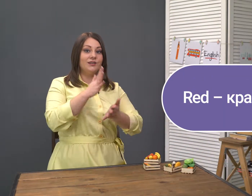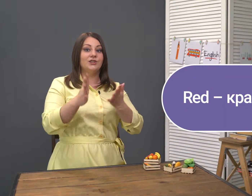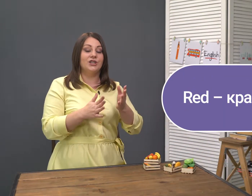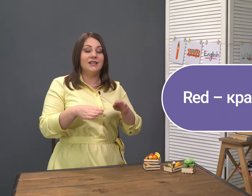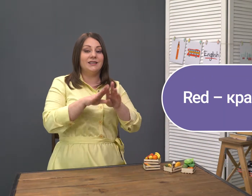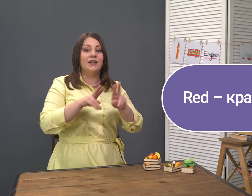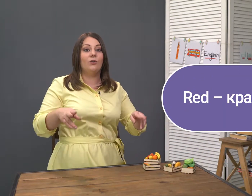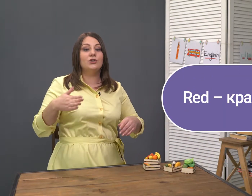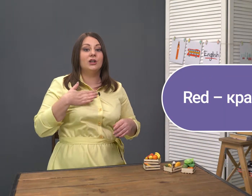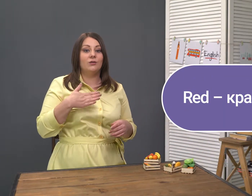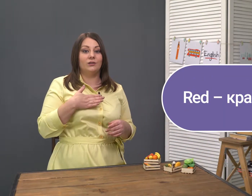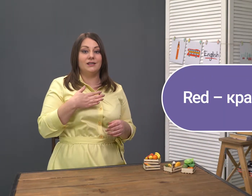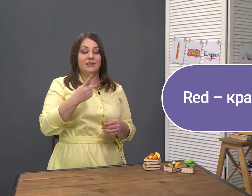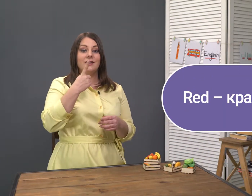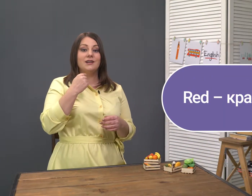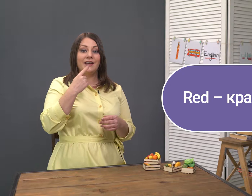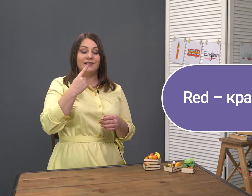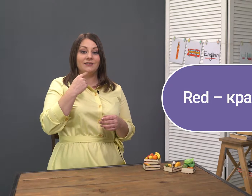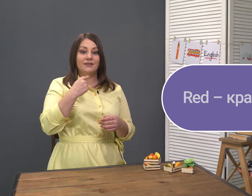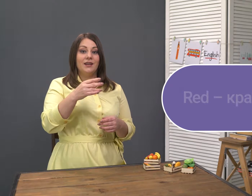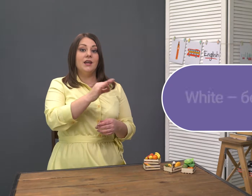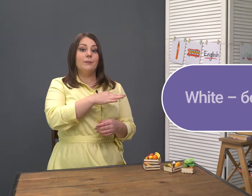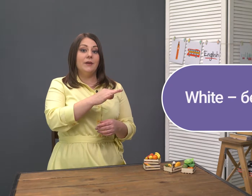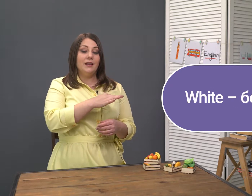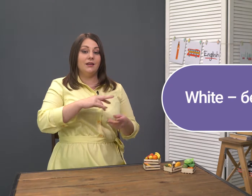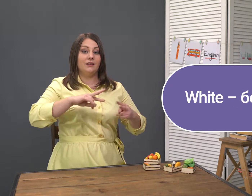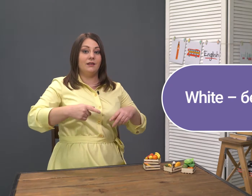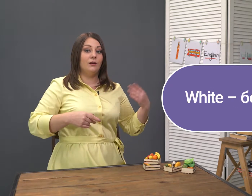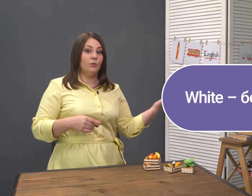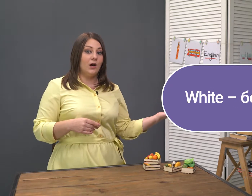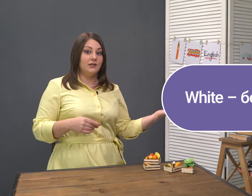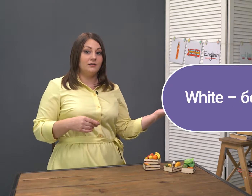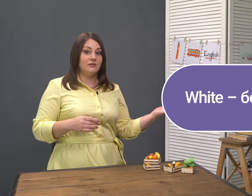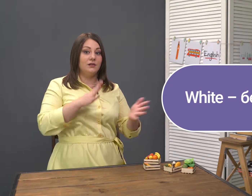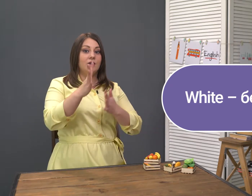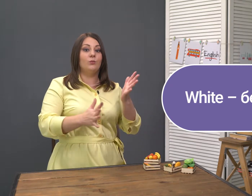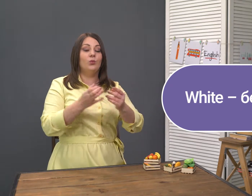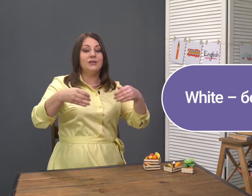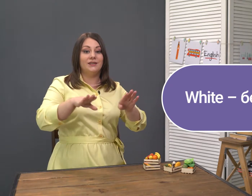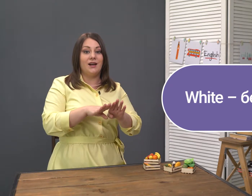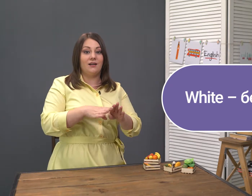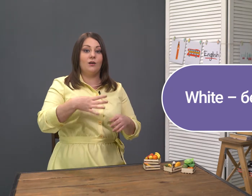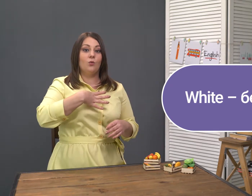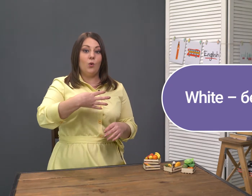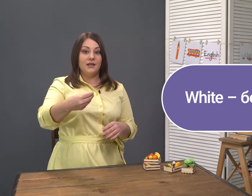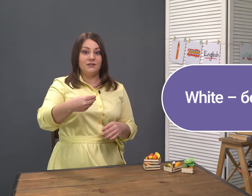Жест такой же, как у нас. Red. Белый – white. Будет так. White.